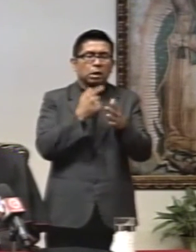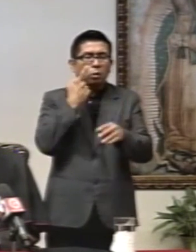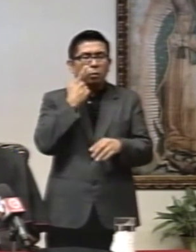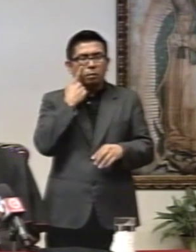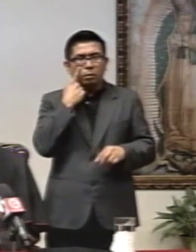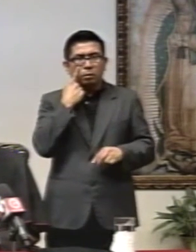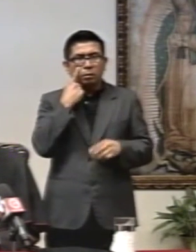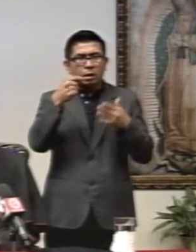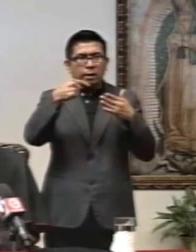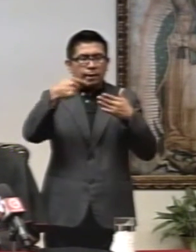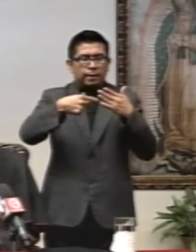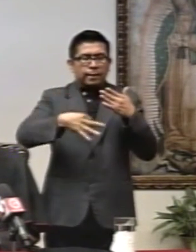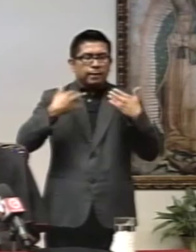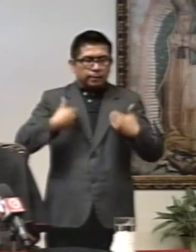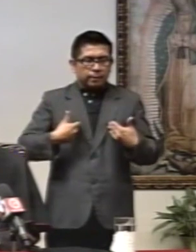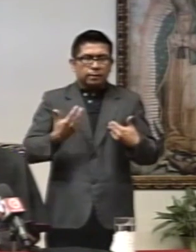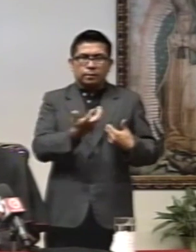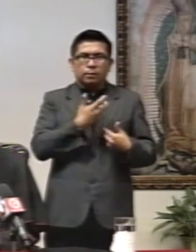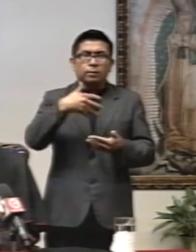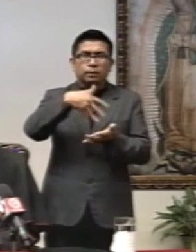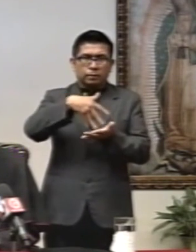defendiendo el derecho del pueblo,